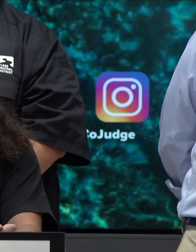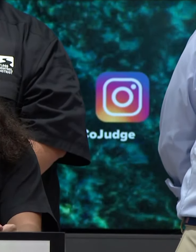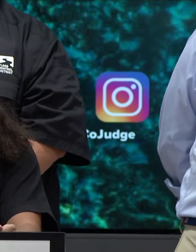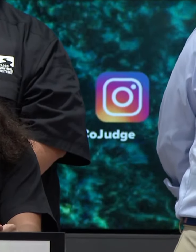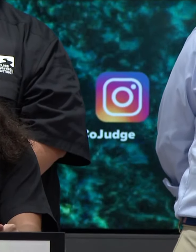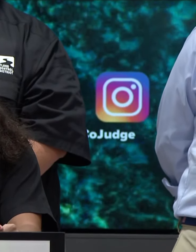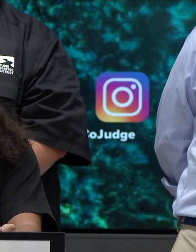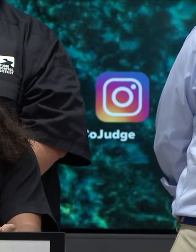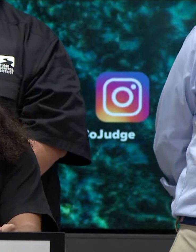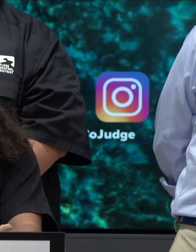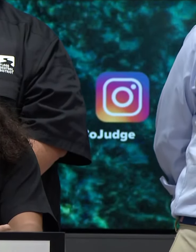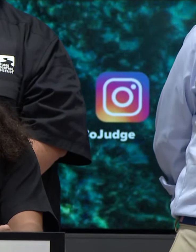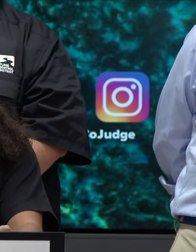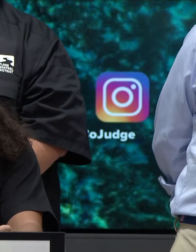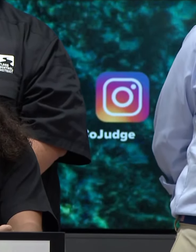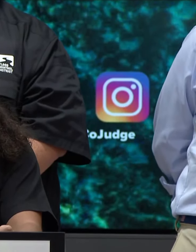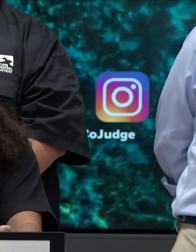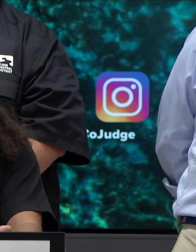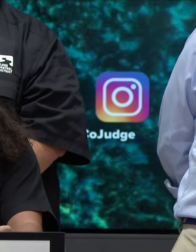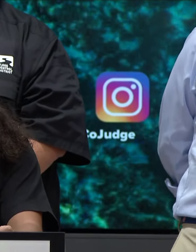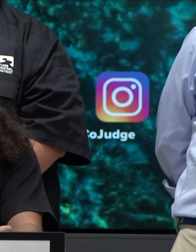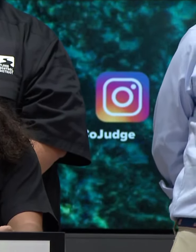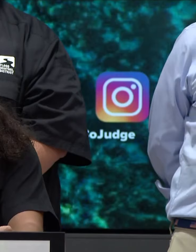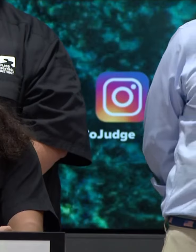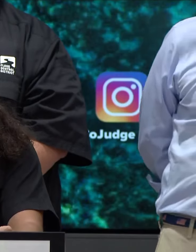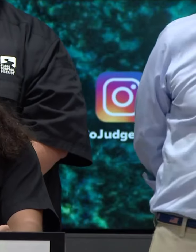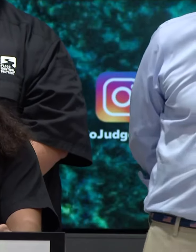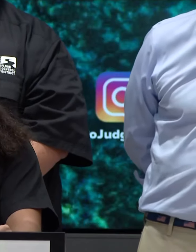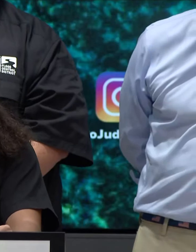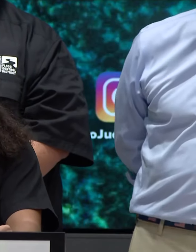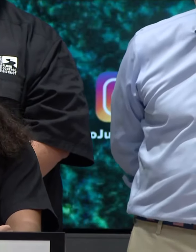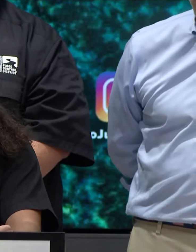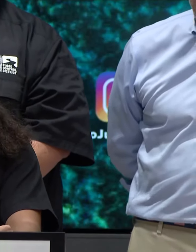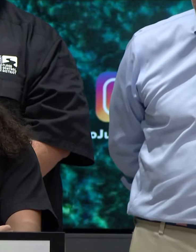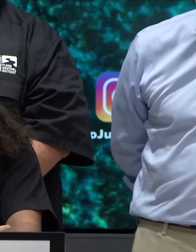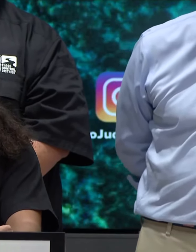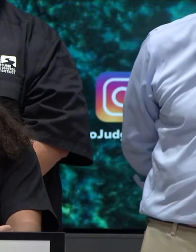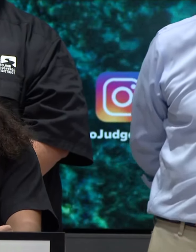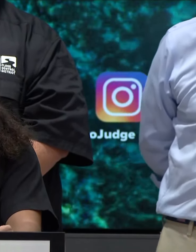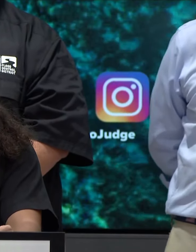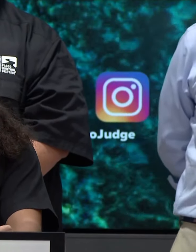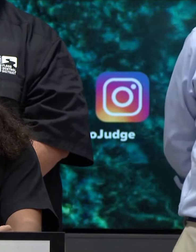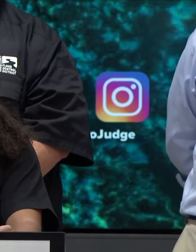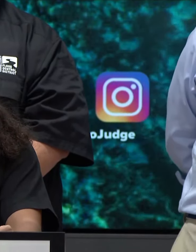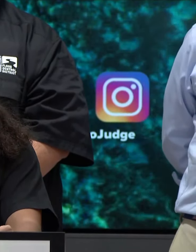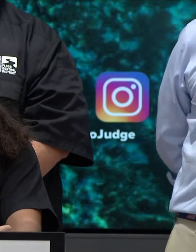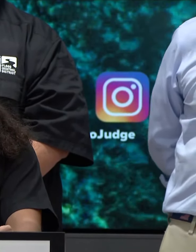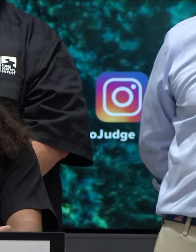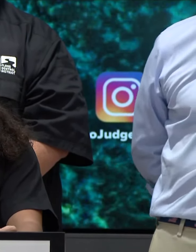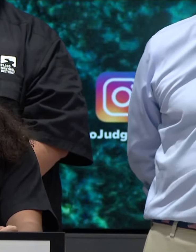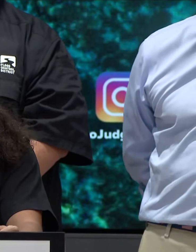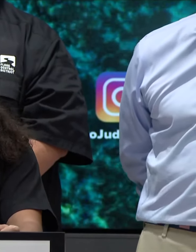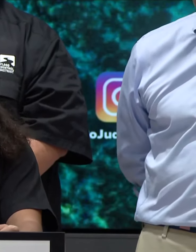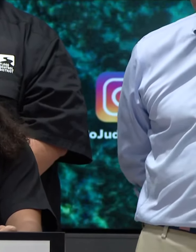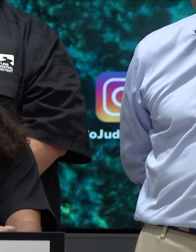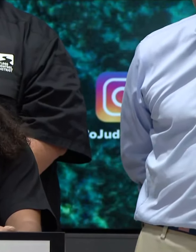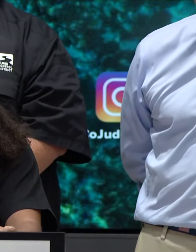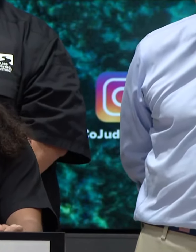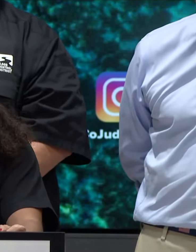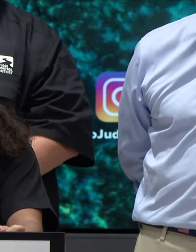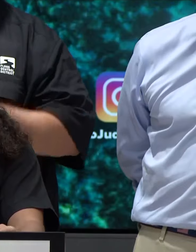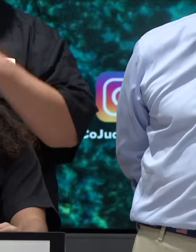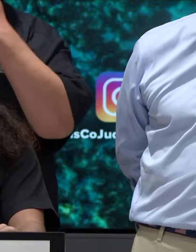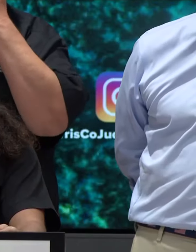llamar al 911 como siempre. Gracias a su apoyo, no hemos tenido que hacer rescates, bien sea porque